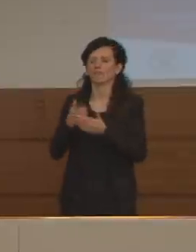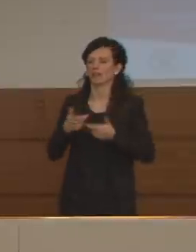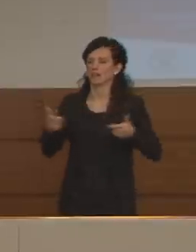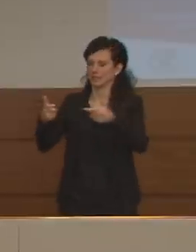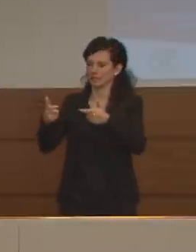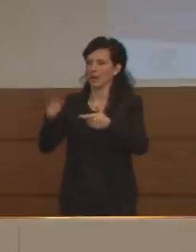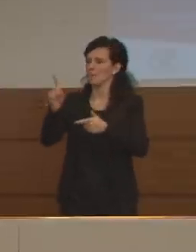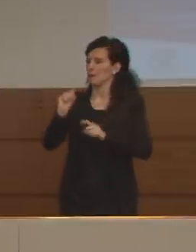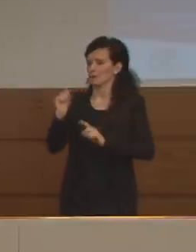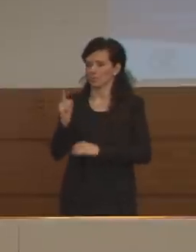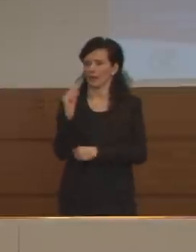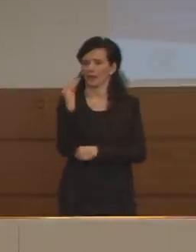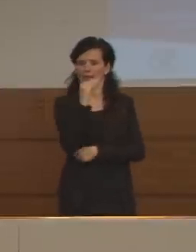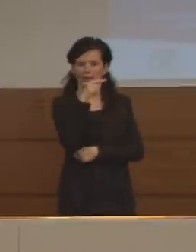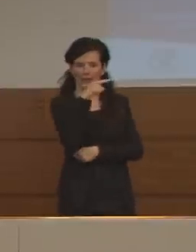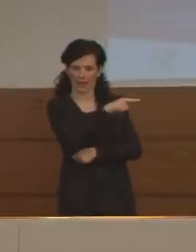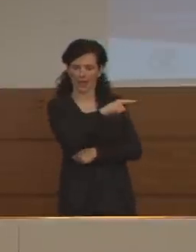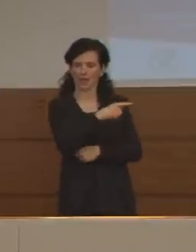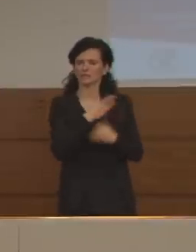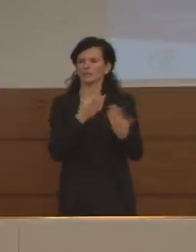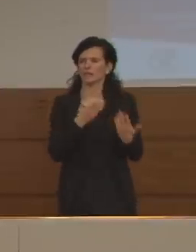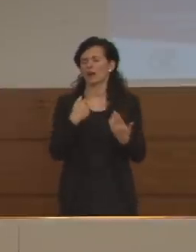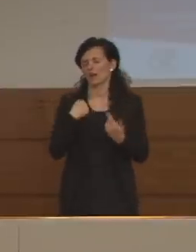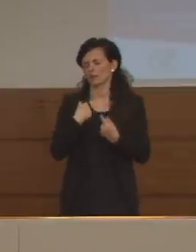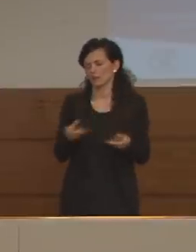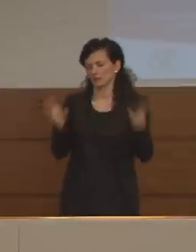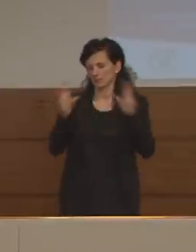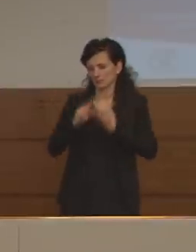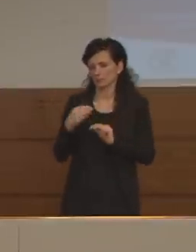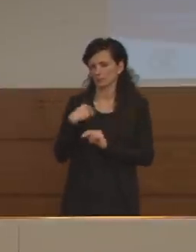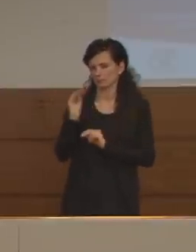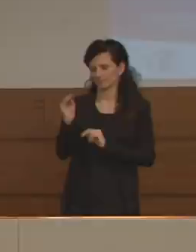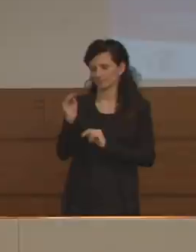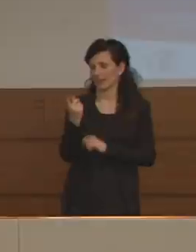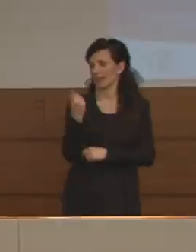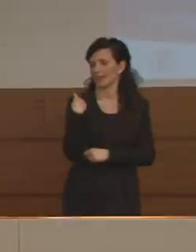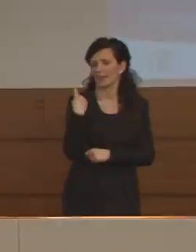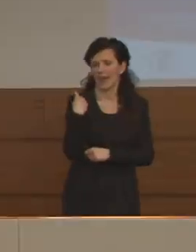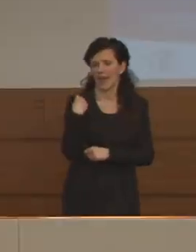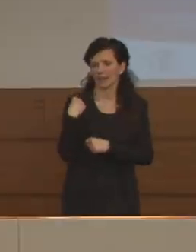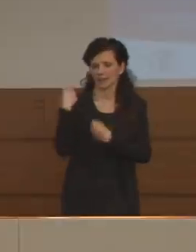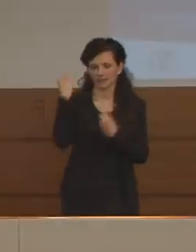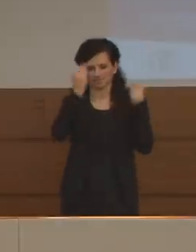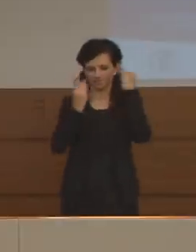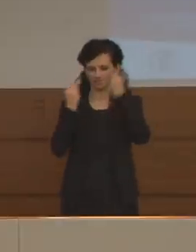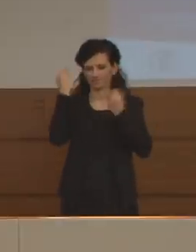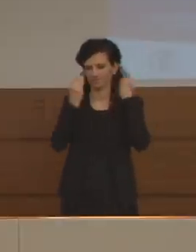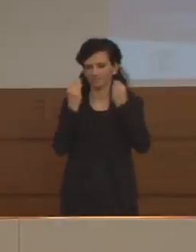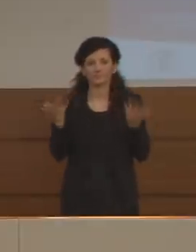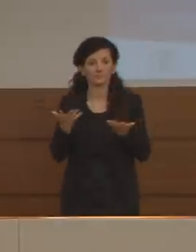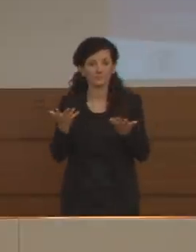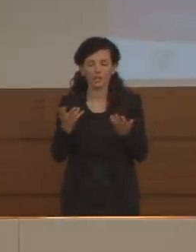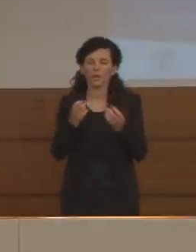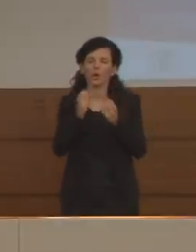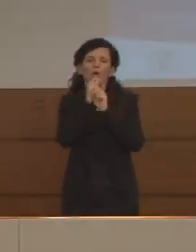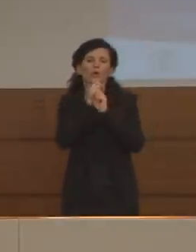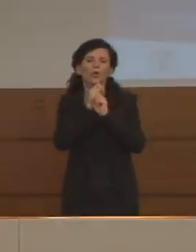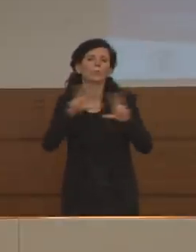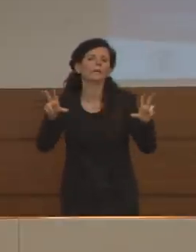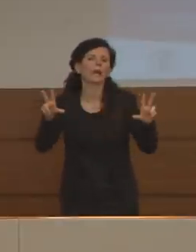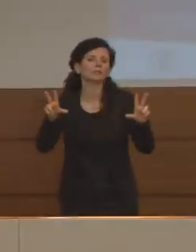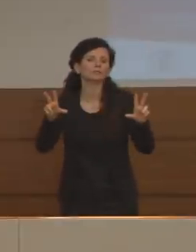altri le sottopongo ancora la riflessione che facevamo ieri di una comunicazione unitaria